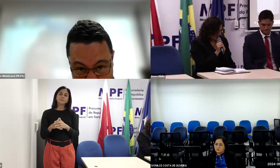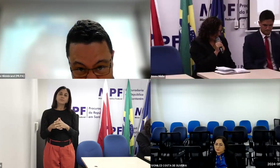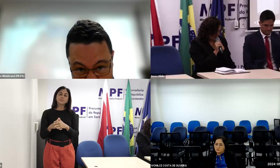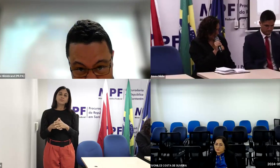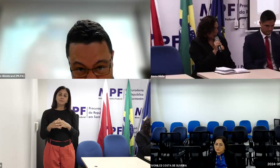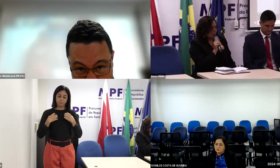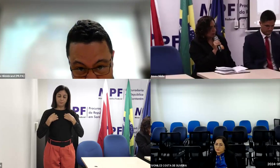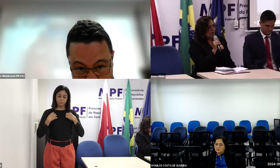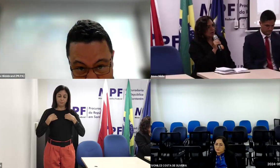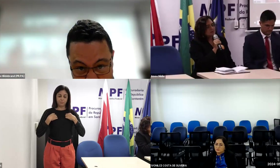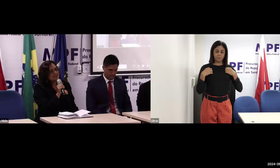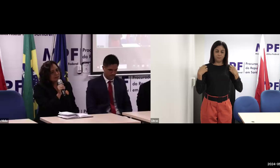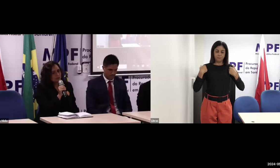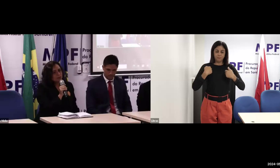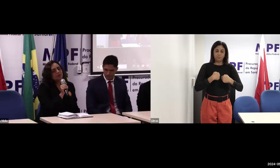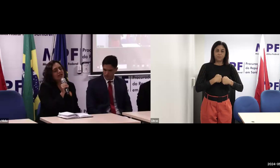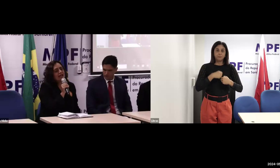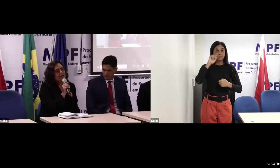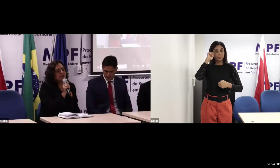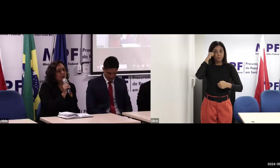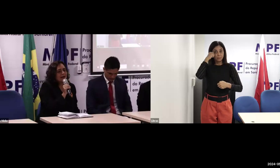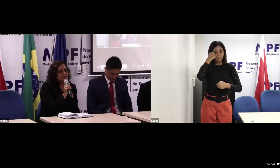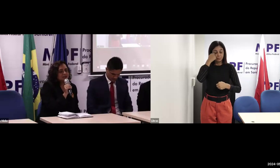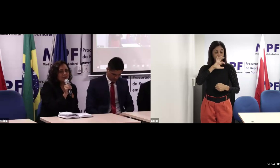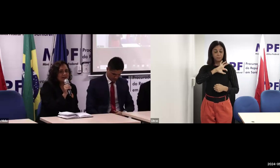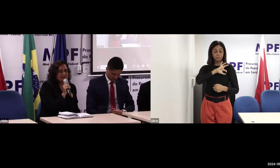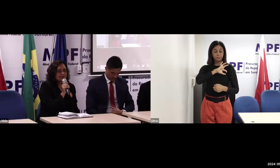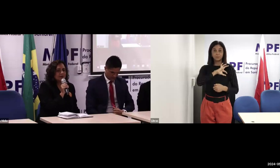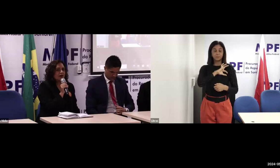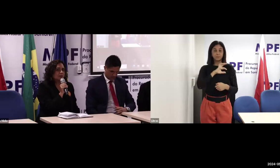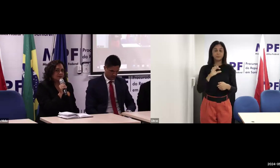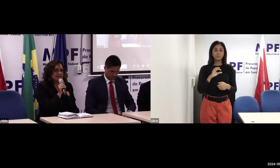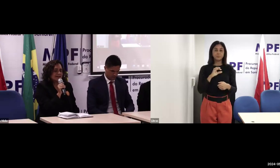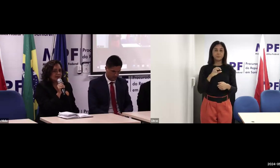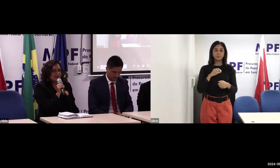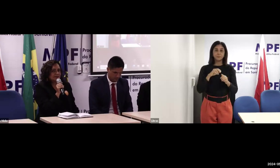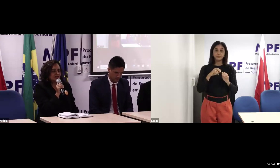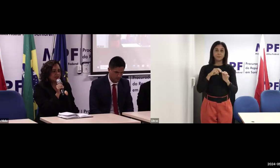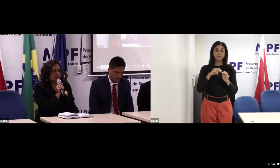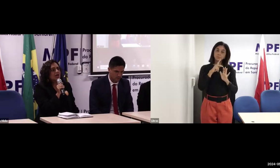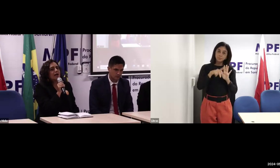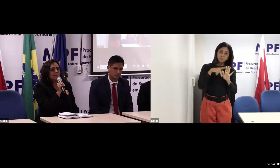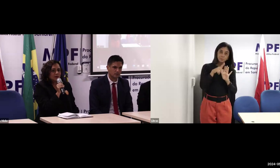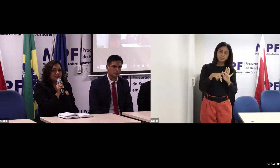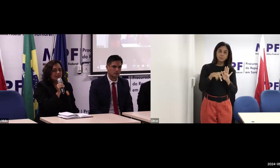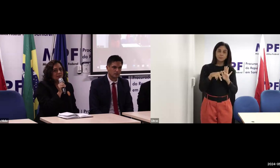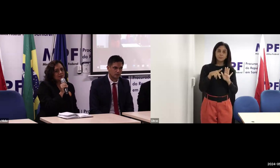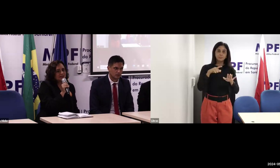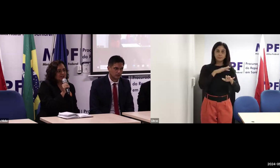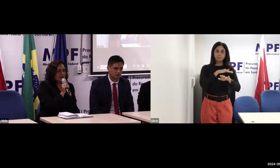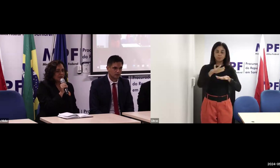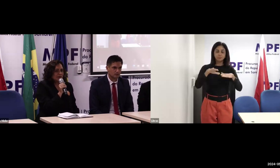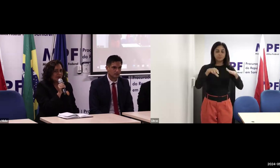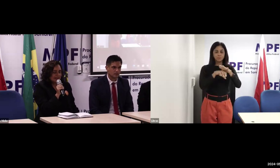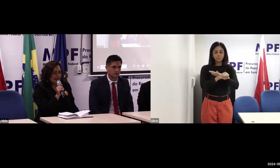blazer preto com o símbolo eh do combate à exploração e ao abuso sexual infantil produzido pelo